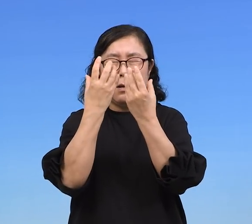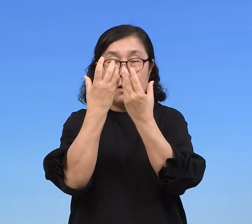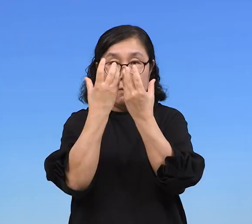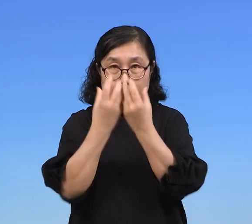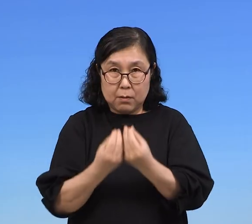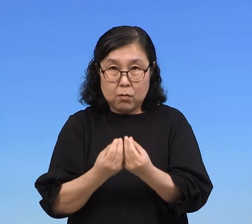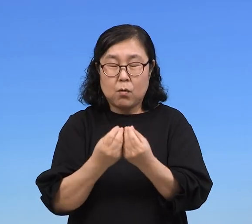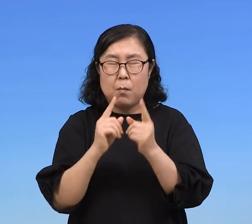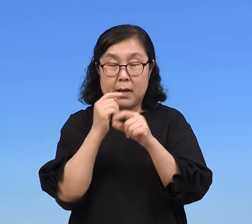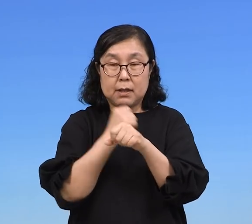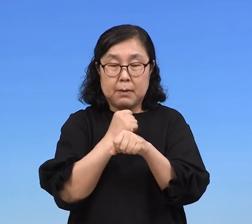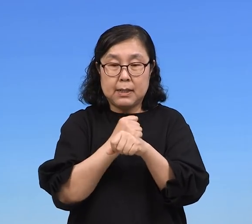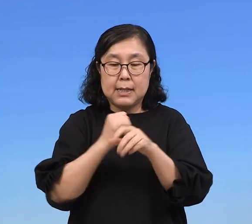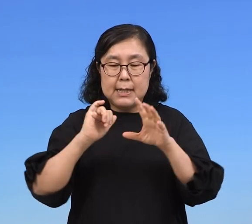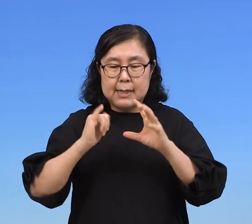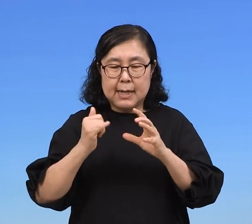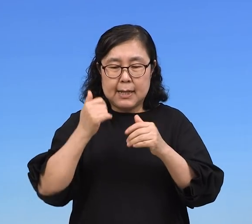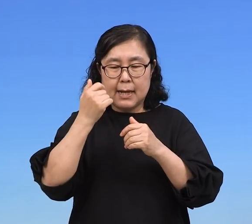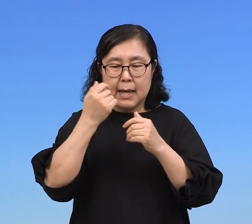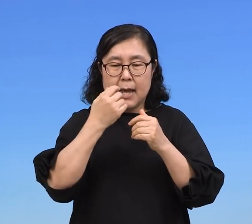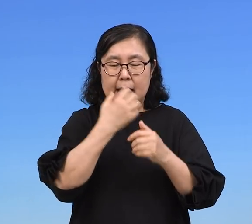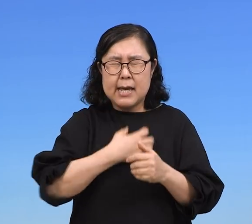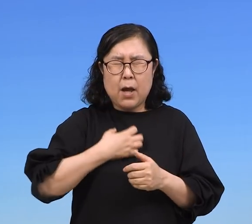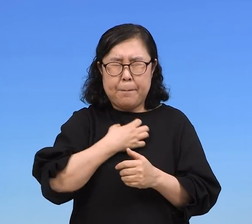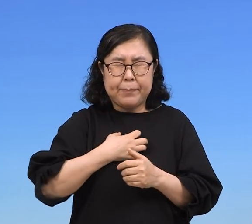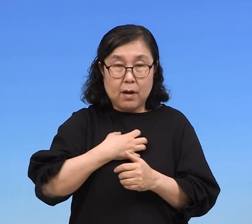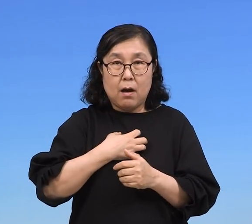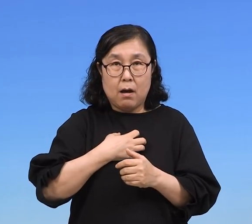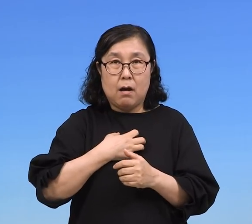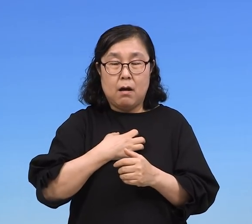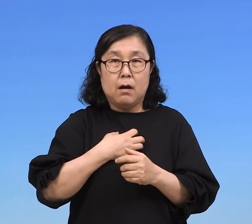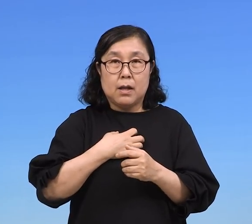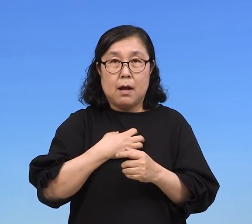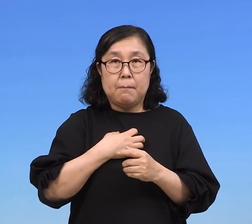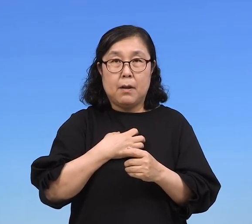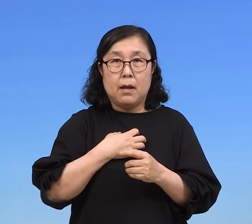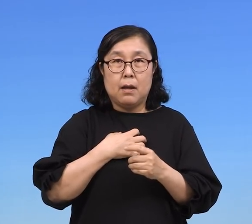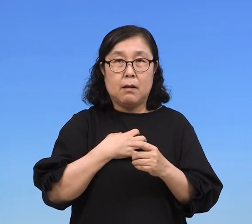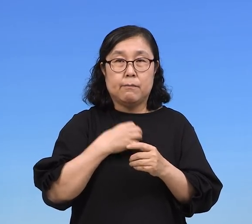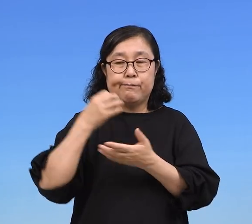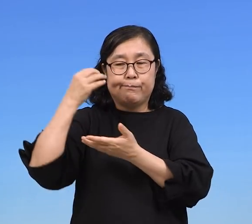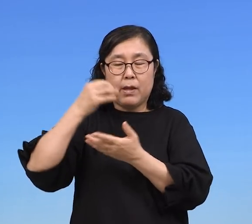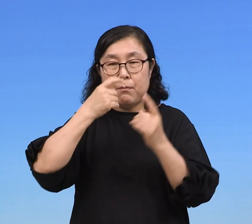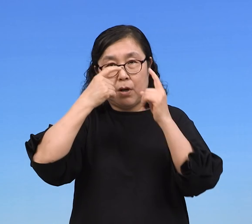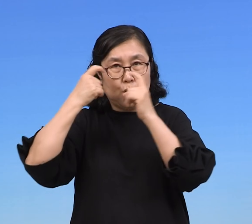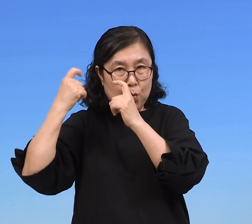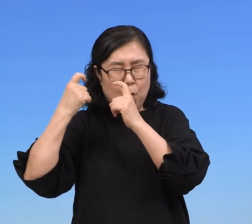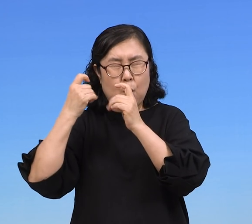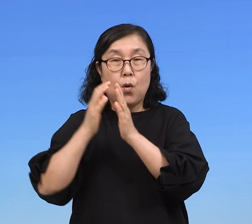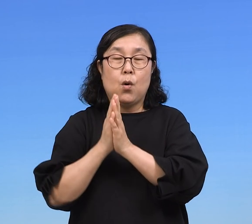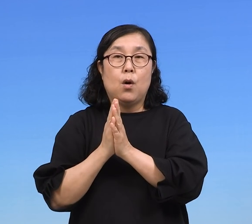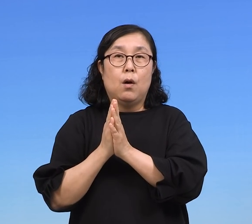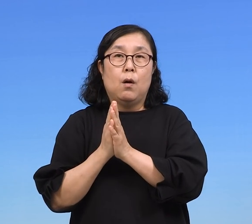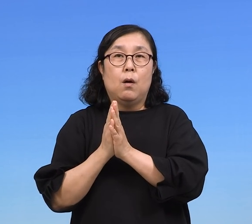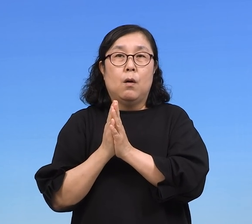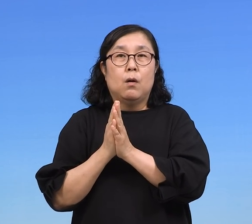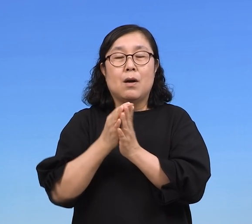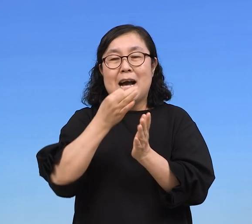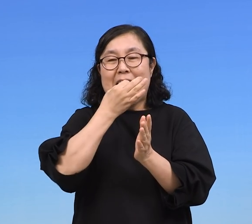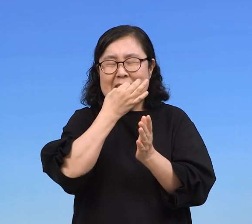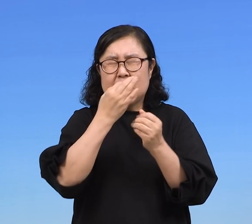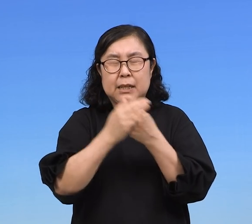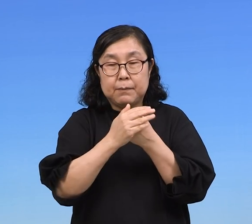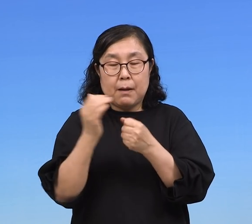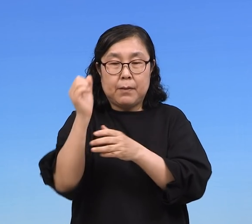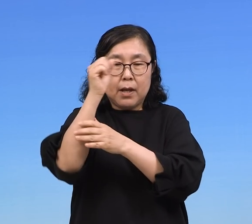비유로 주신 말씀, 세상의 염려와 재물의 유혹과 기타 욕심이 들어와 말씀을 막아 결실하지 못하게 되는 자요.